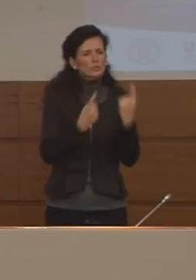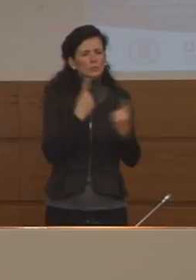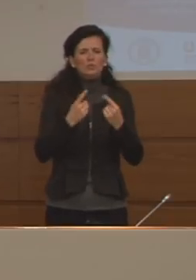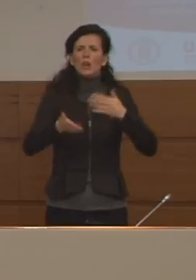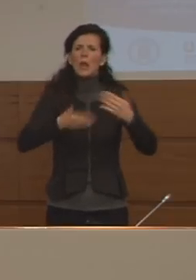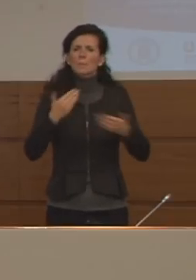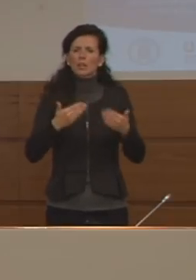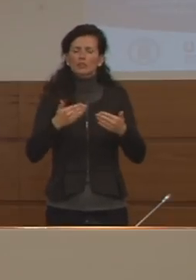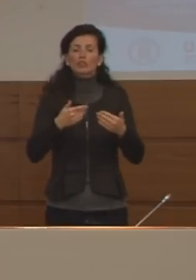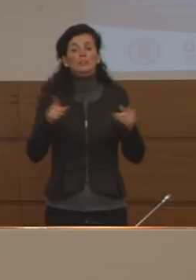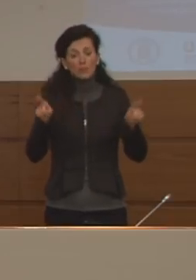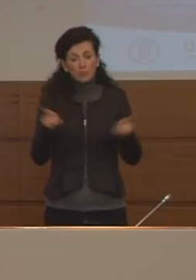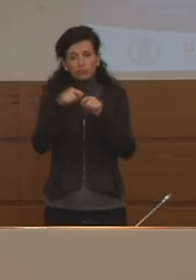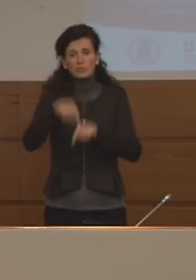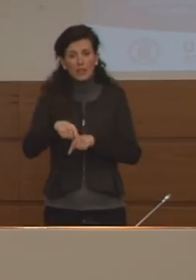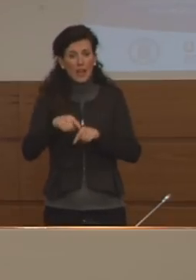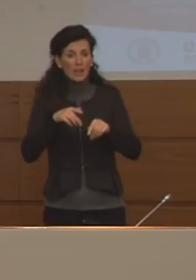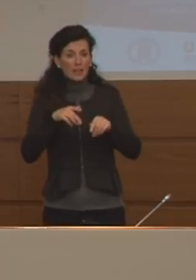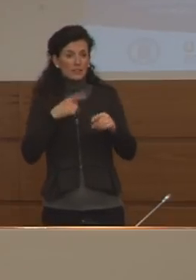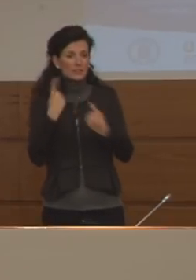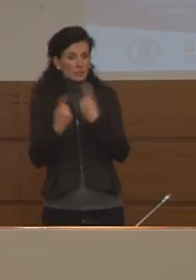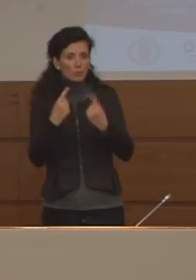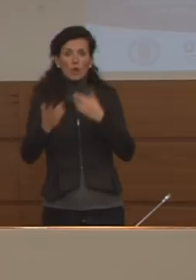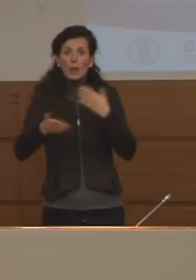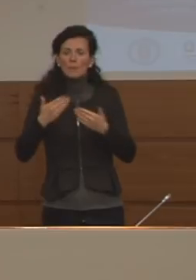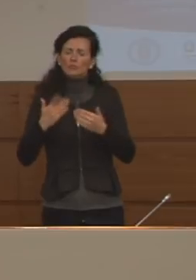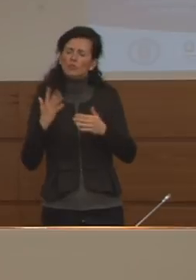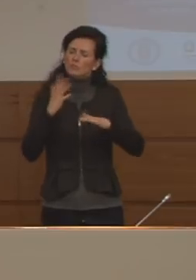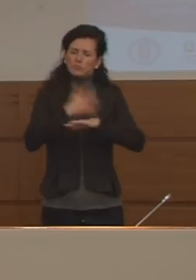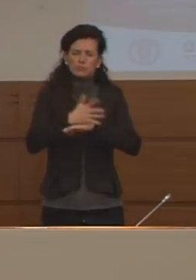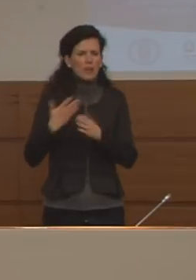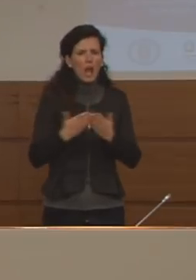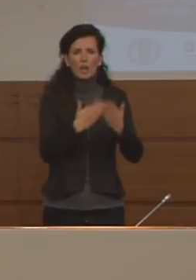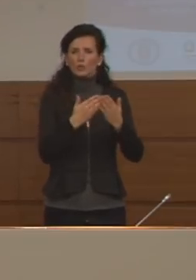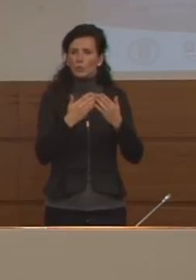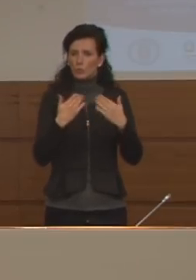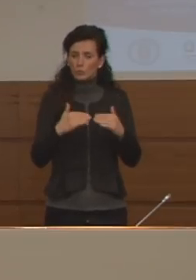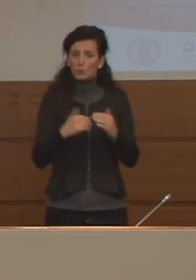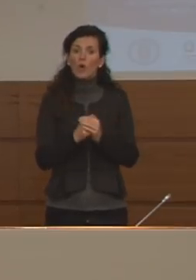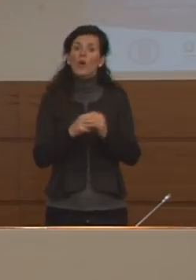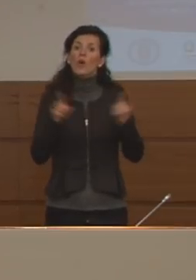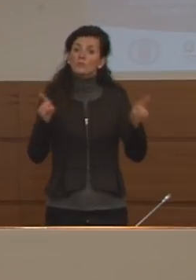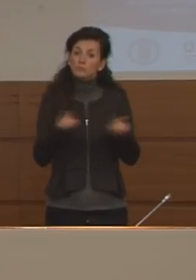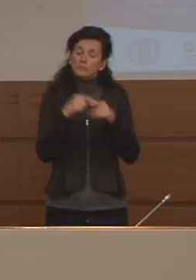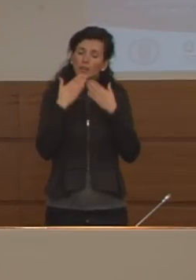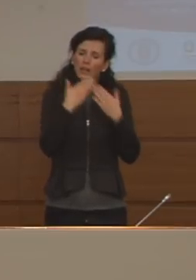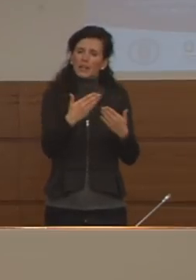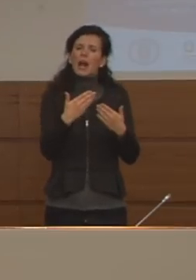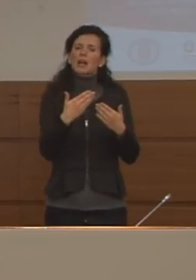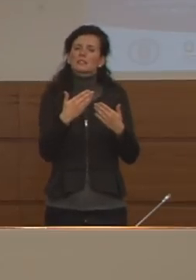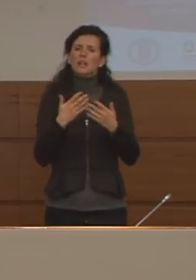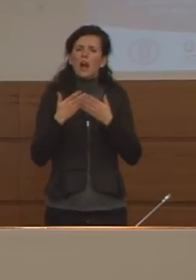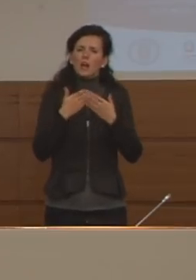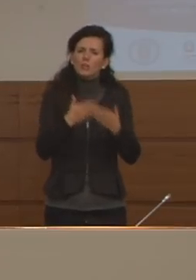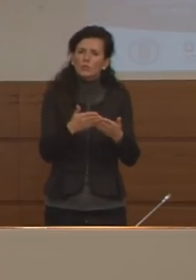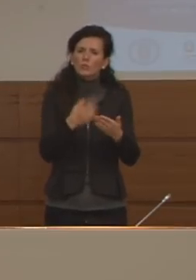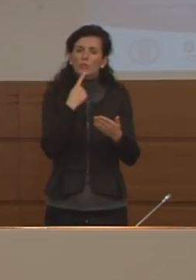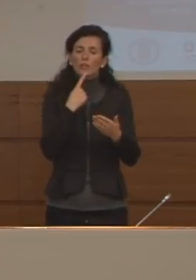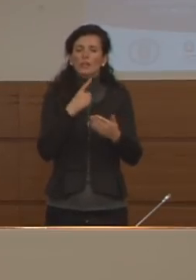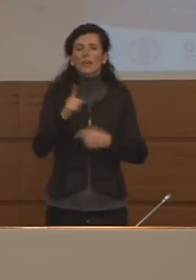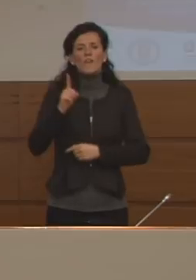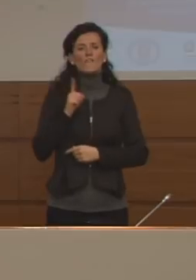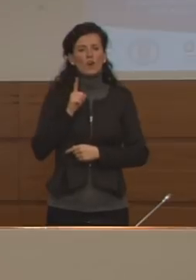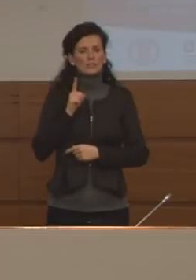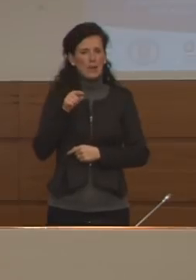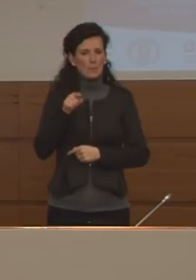hanno dato un grande contributo così come voglio ricordare a ringraziare il contributo delle forze armate